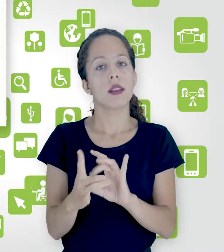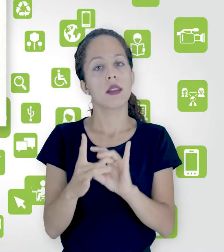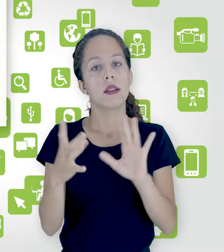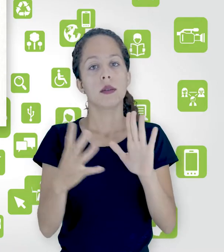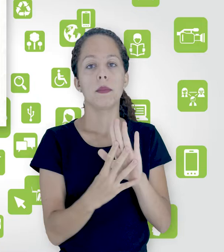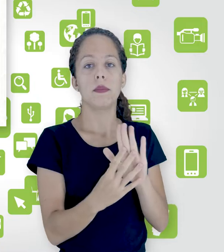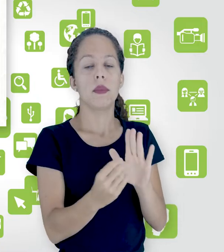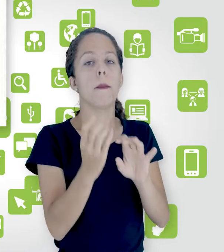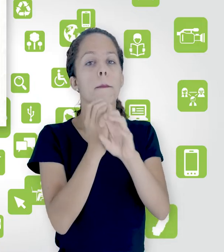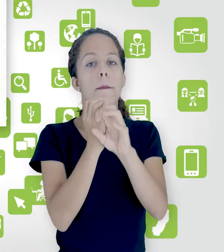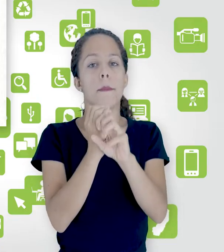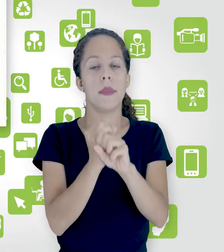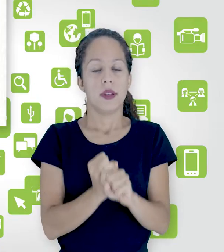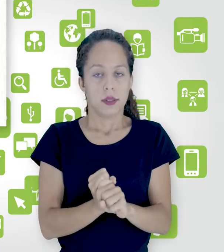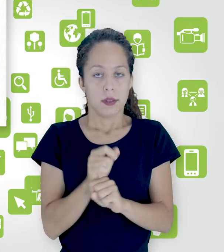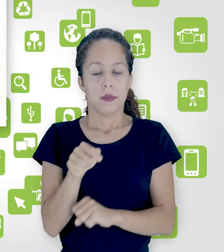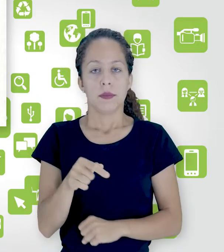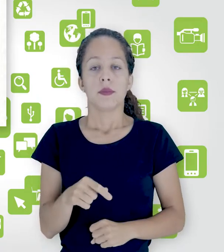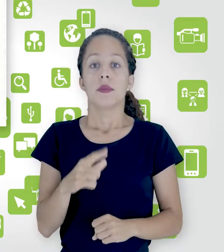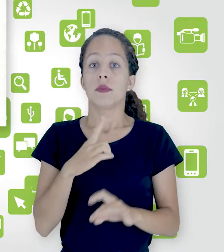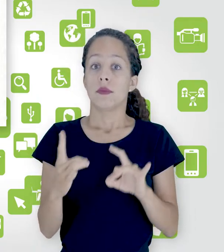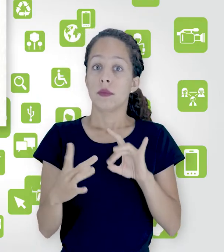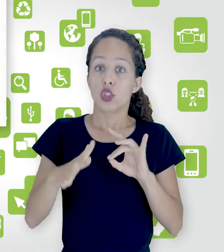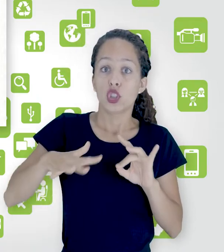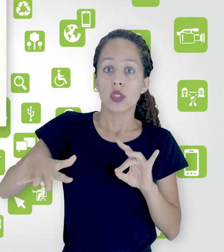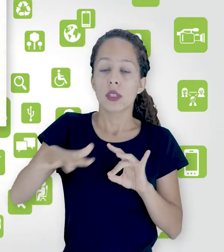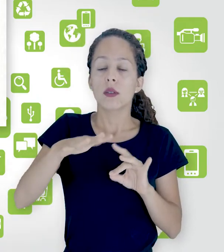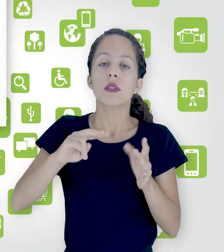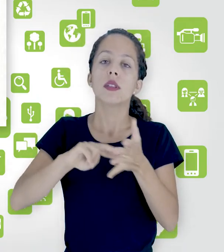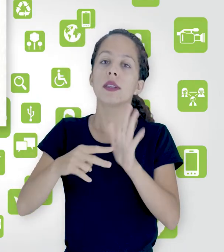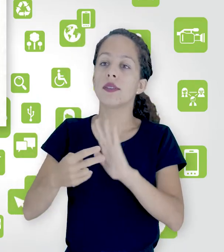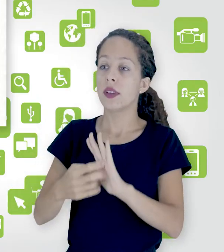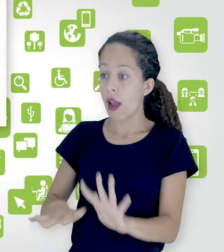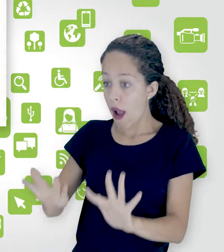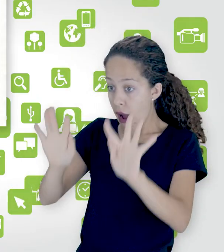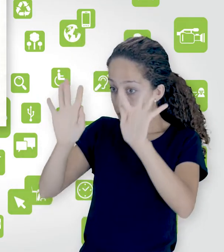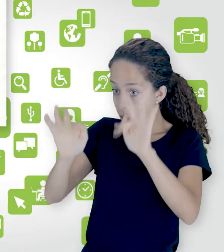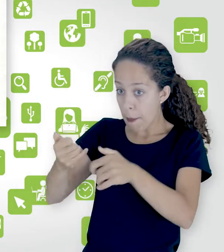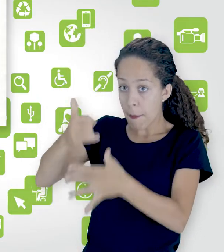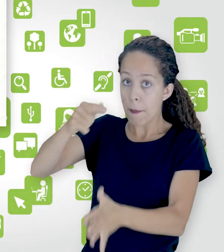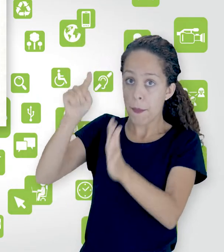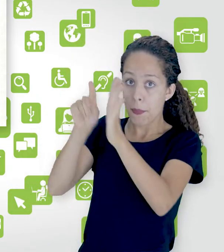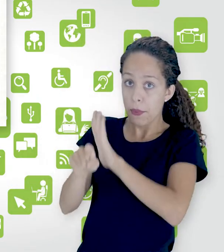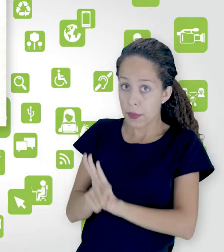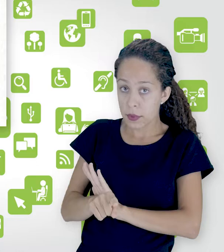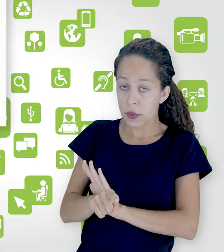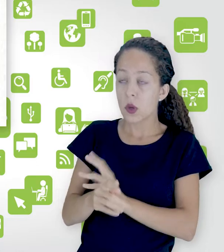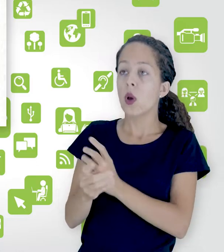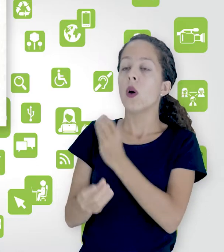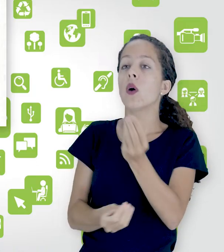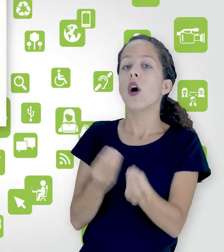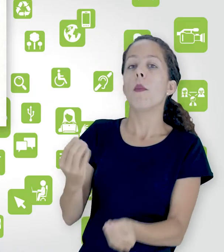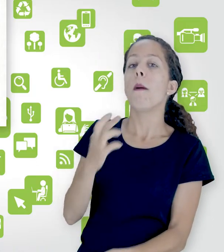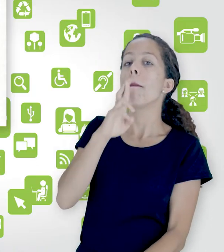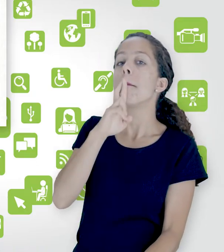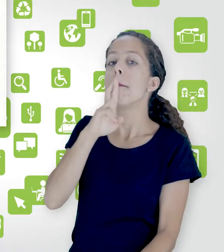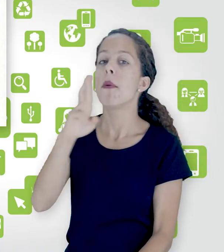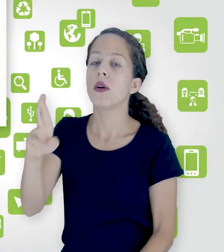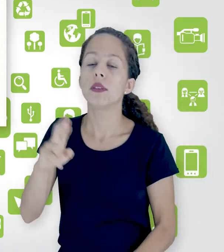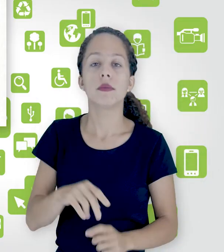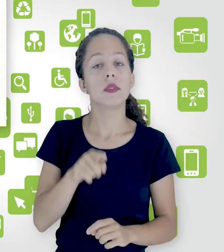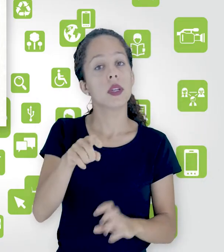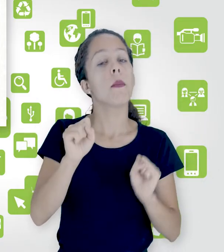marcação padrão se diverte geral é a mensagem que eu não vai receber após concluir a realização do questionário ou